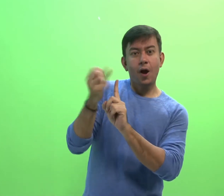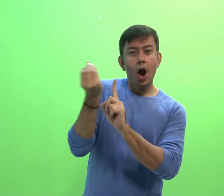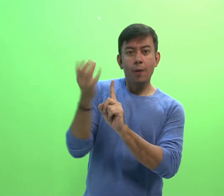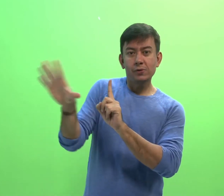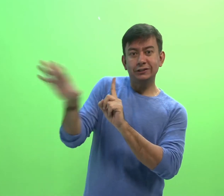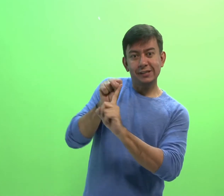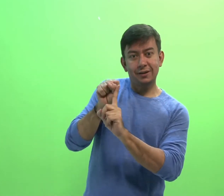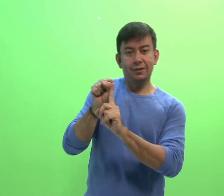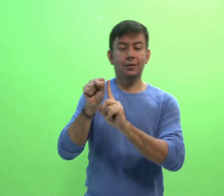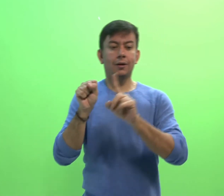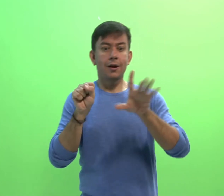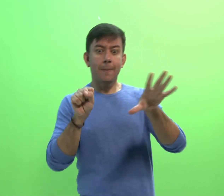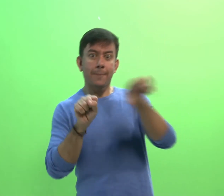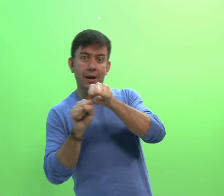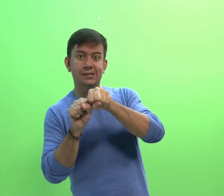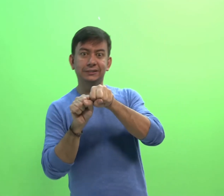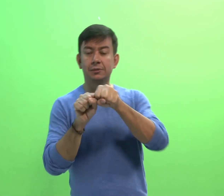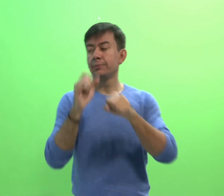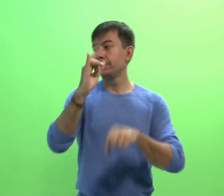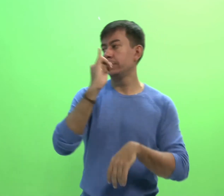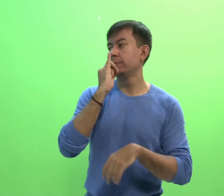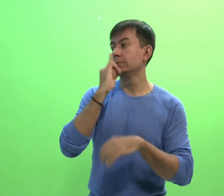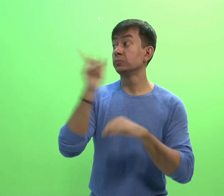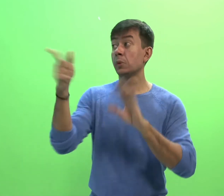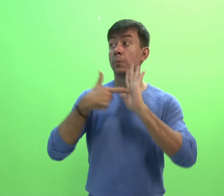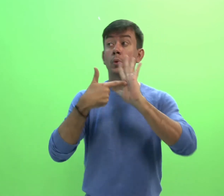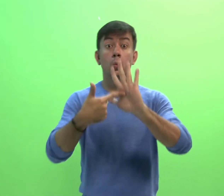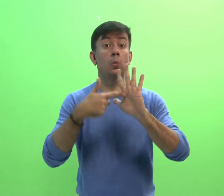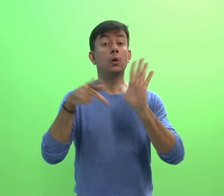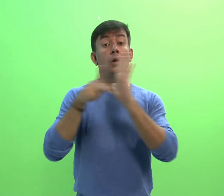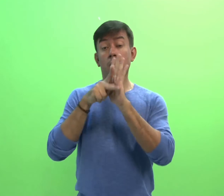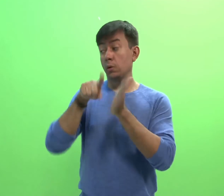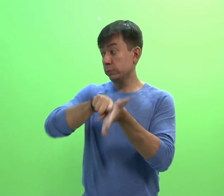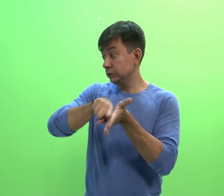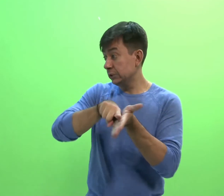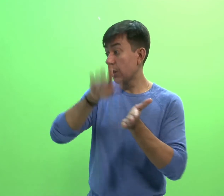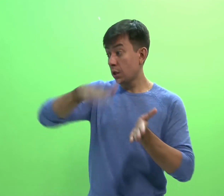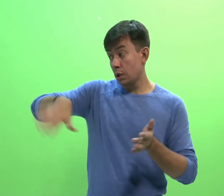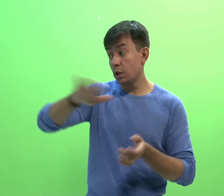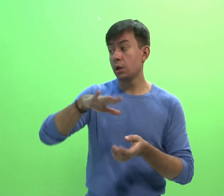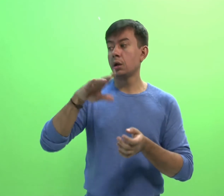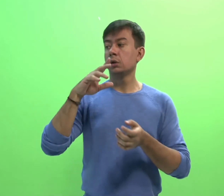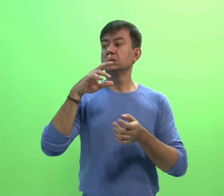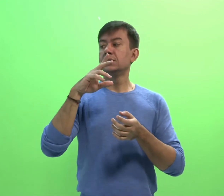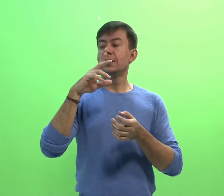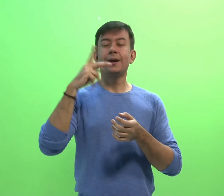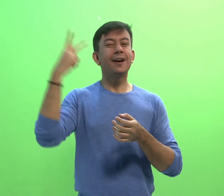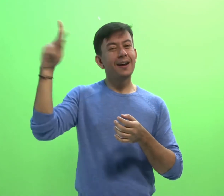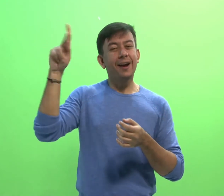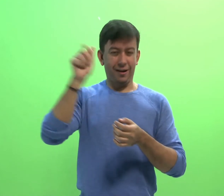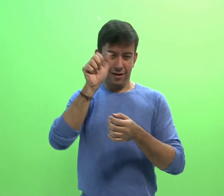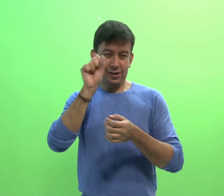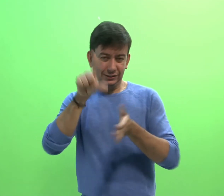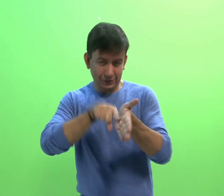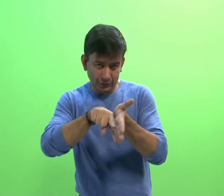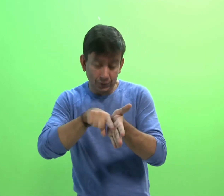a pesquisa da língua de sinais americana deu o seguinte exemplo. Então, vai ter uma influência do som neste processo de